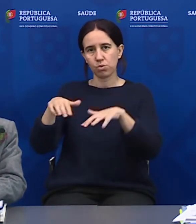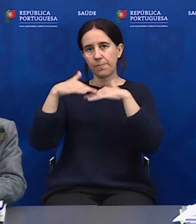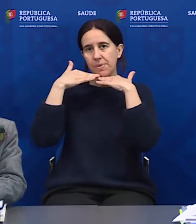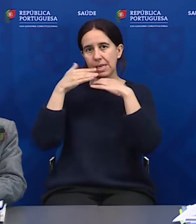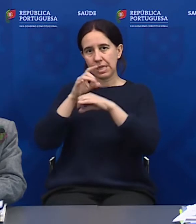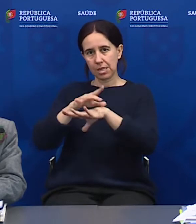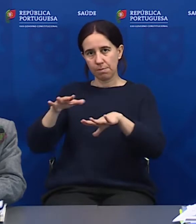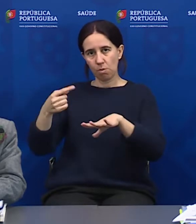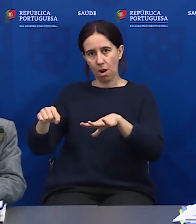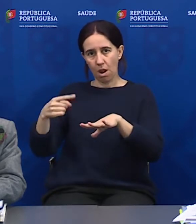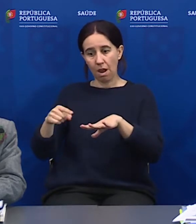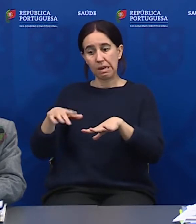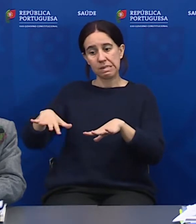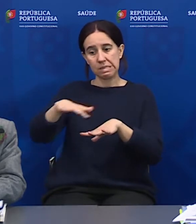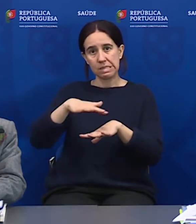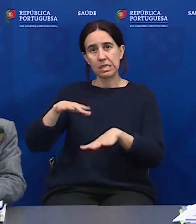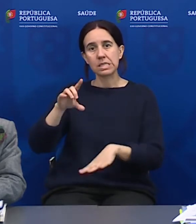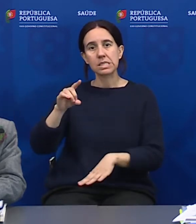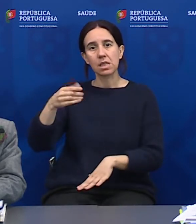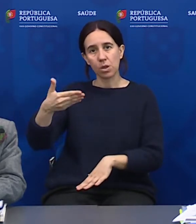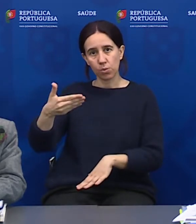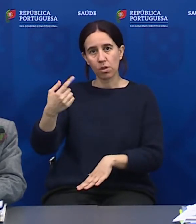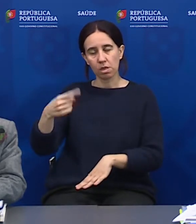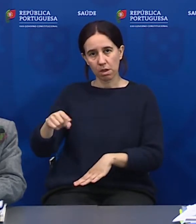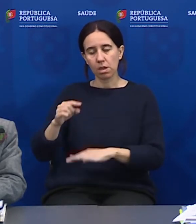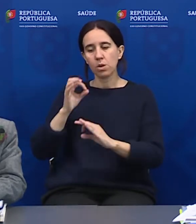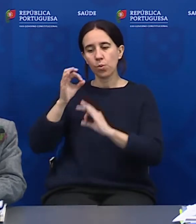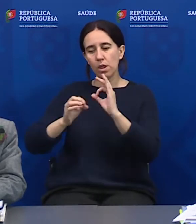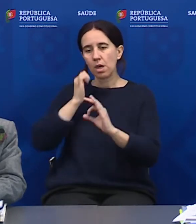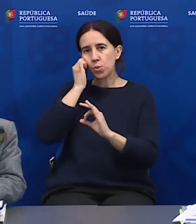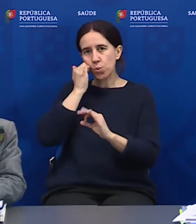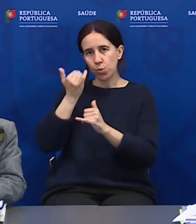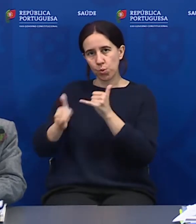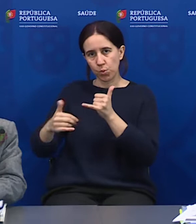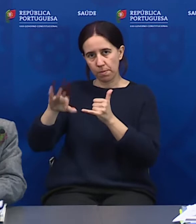internamento, dos quais 61 em cuidados intensivos.